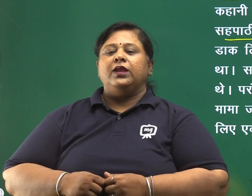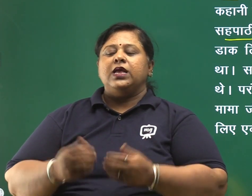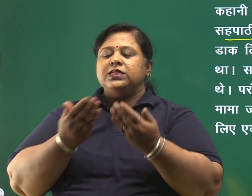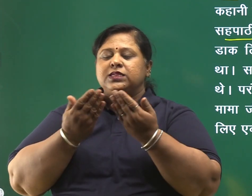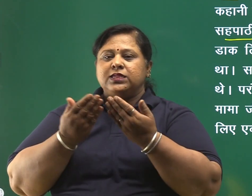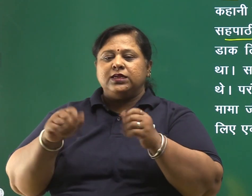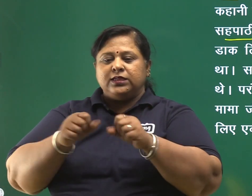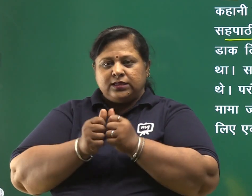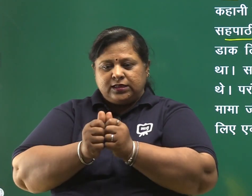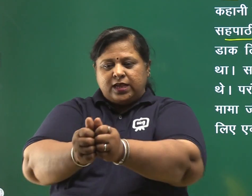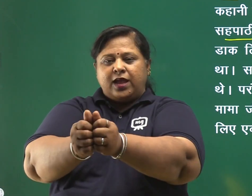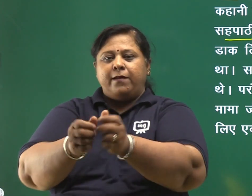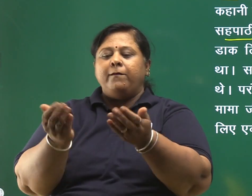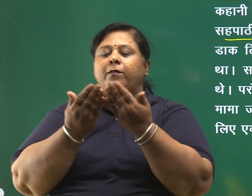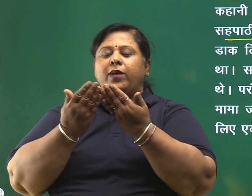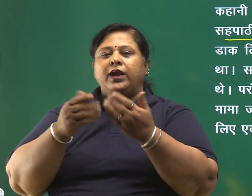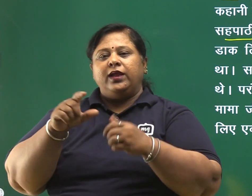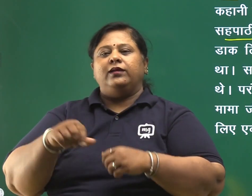सहपाठी हैं।